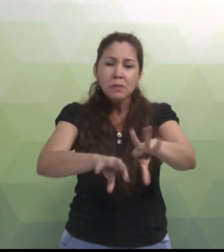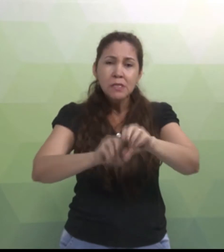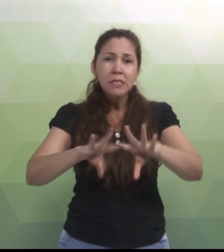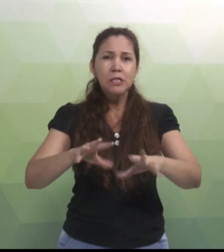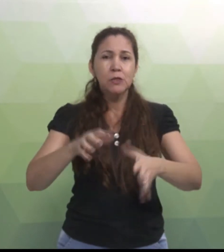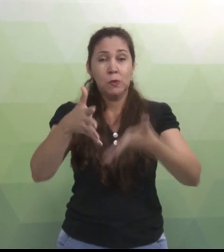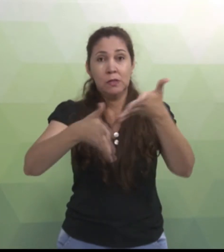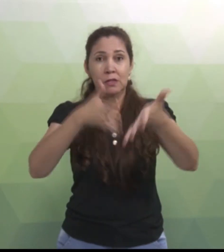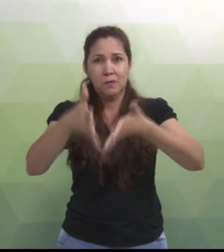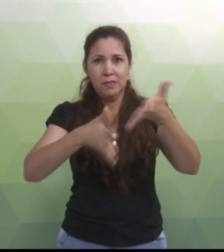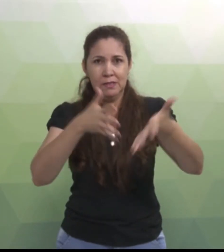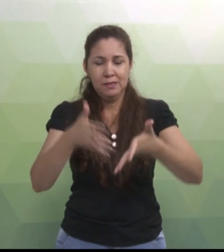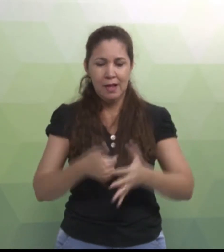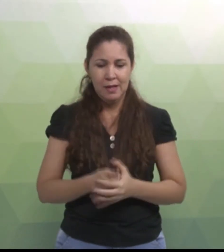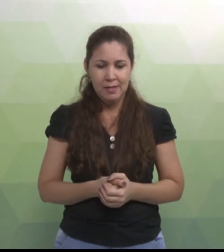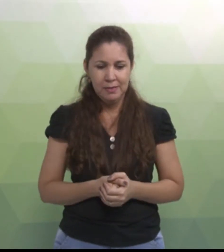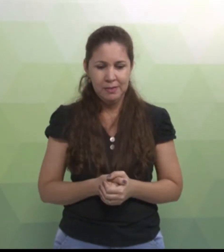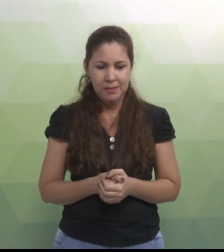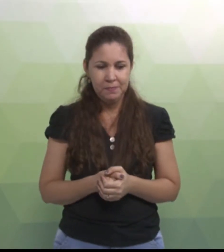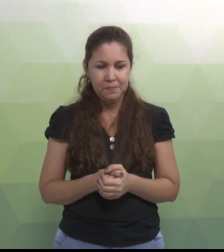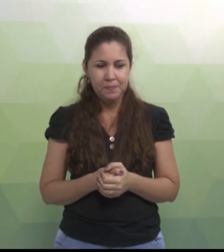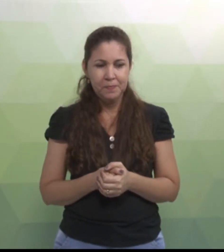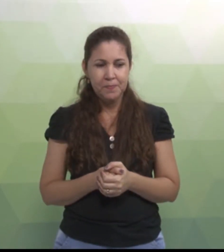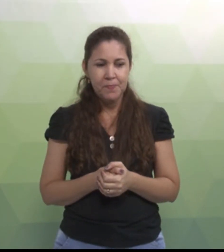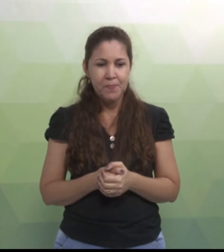para o ensino da língua de sinais.